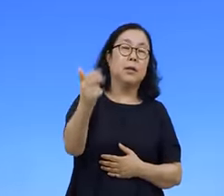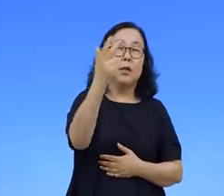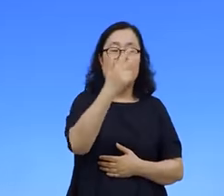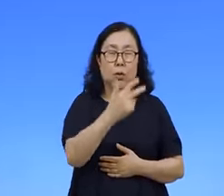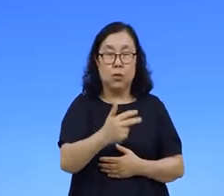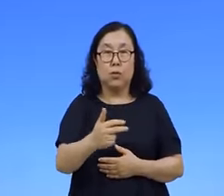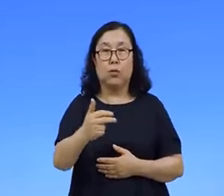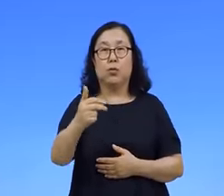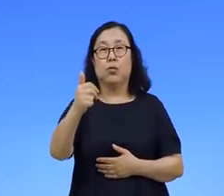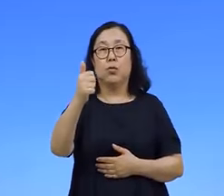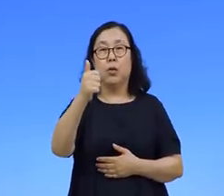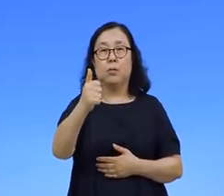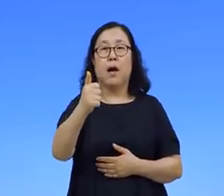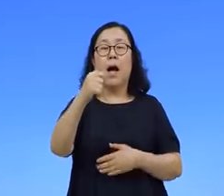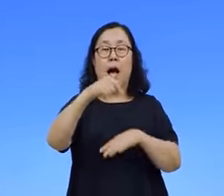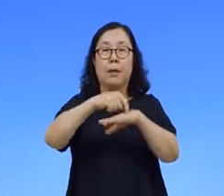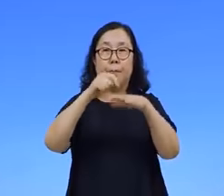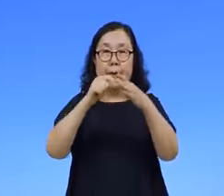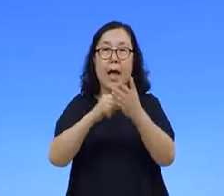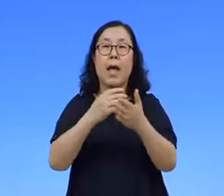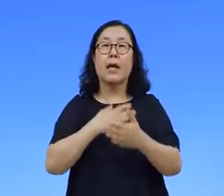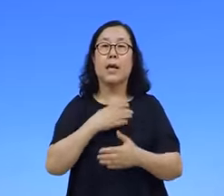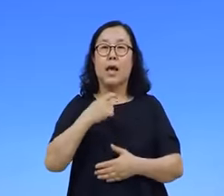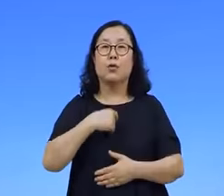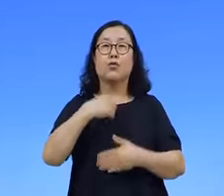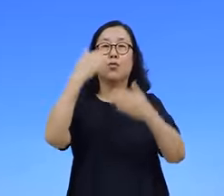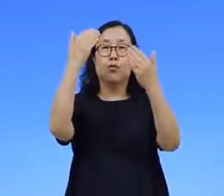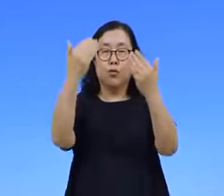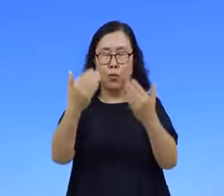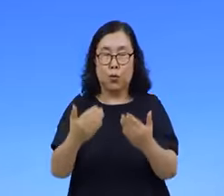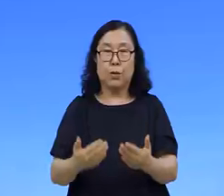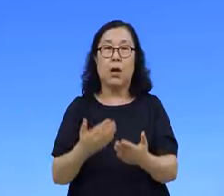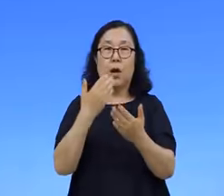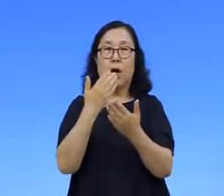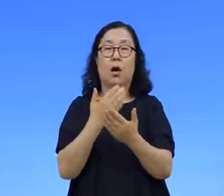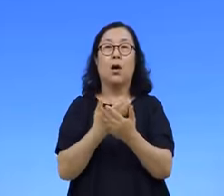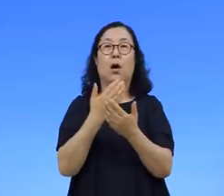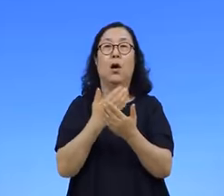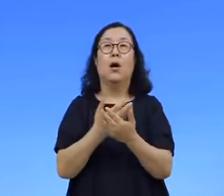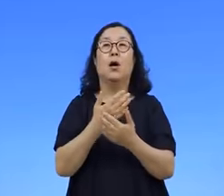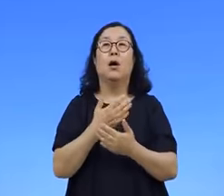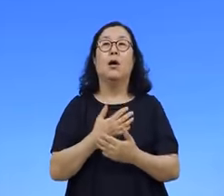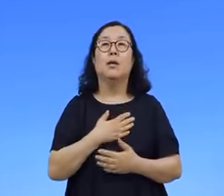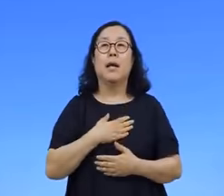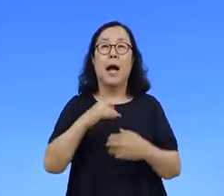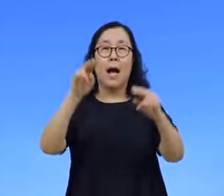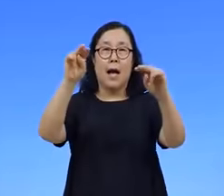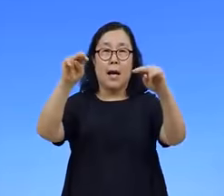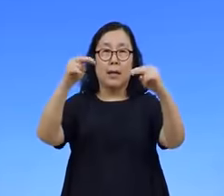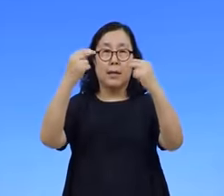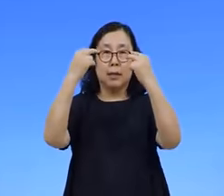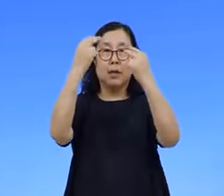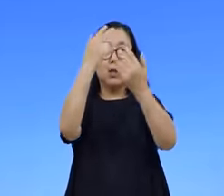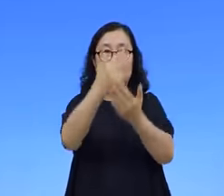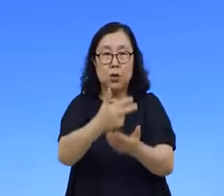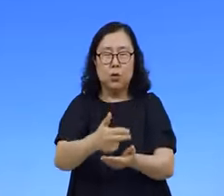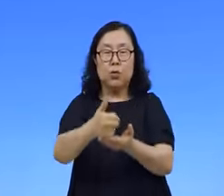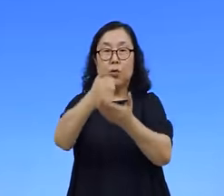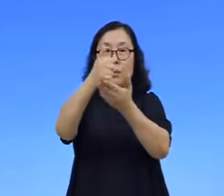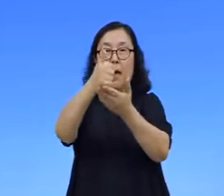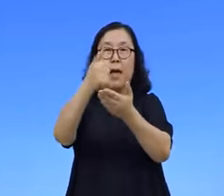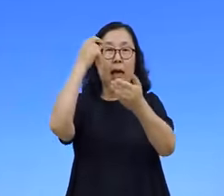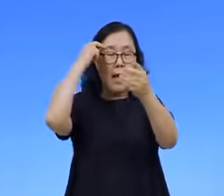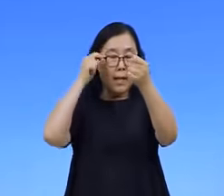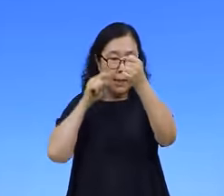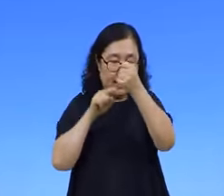내 아버지 주님 마음 내게 주소서. 나를